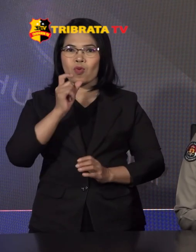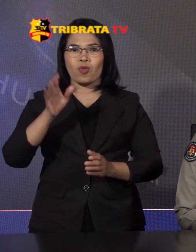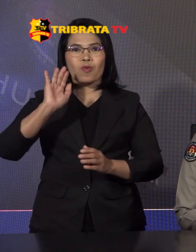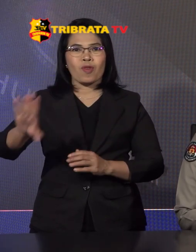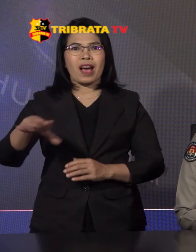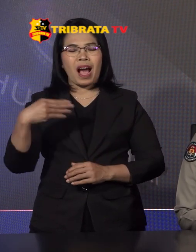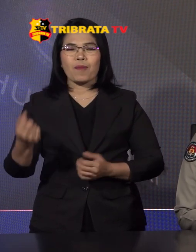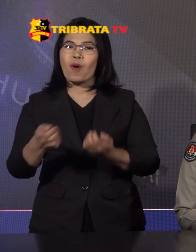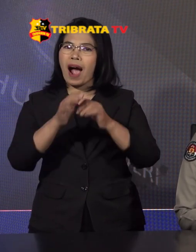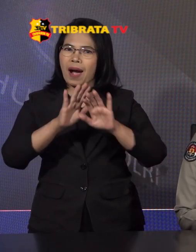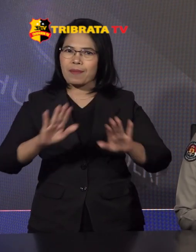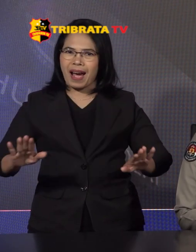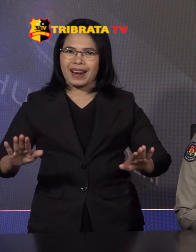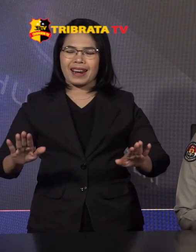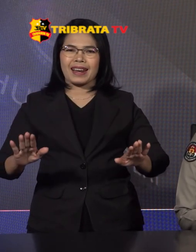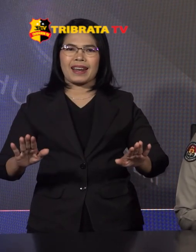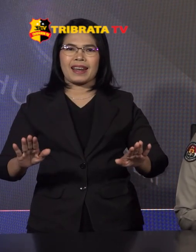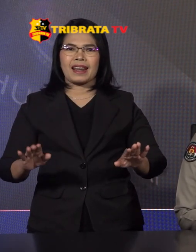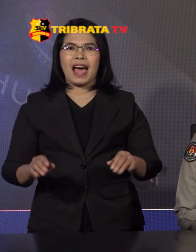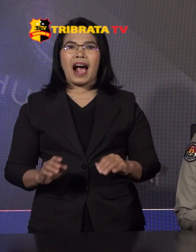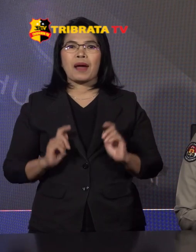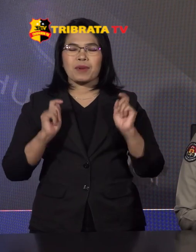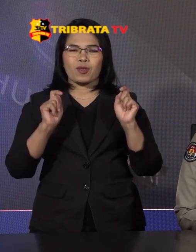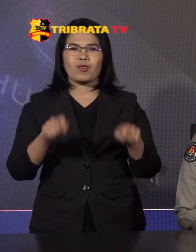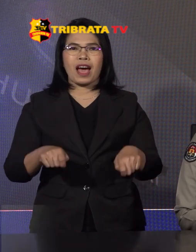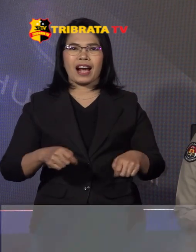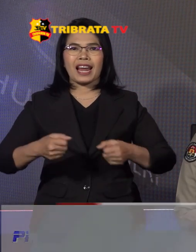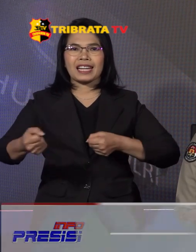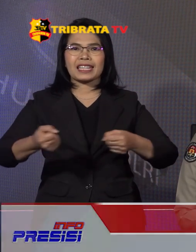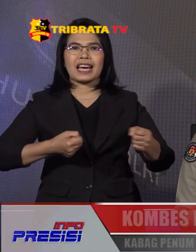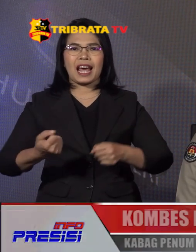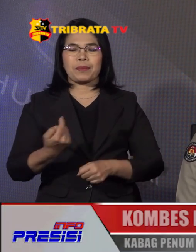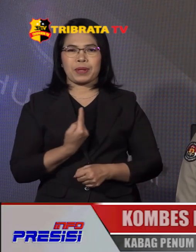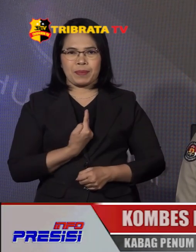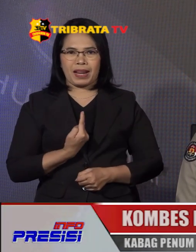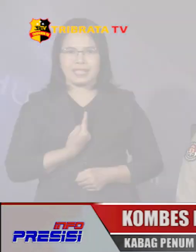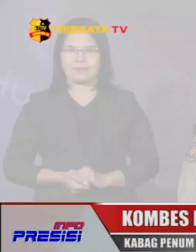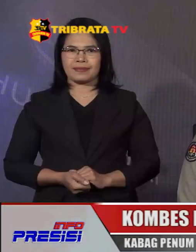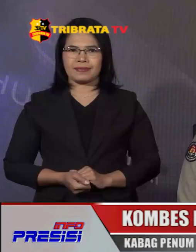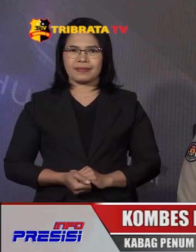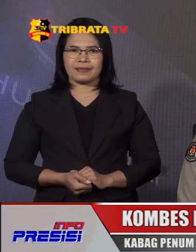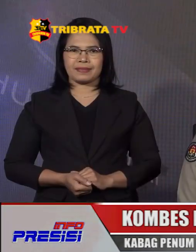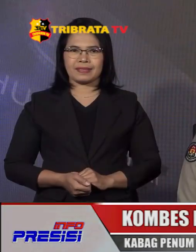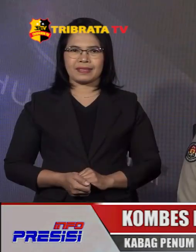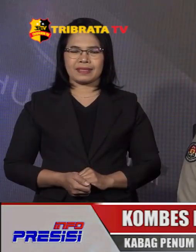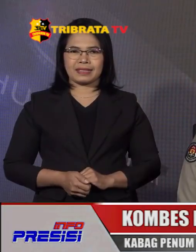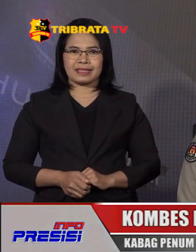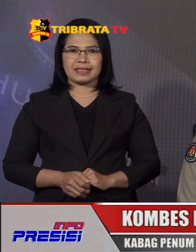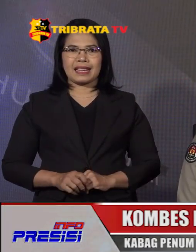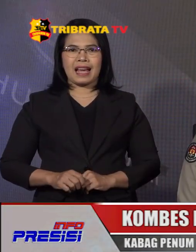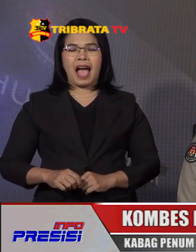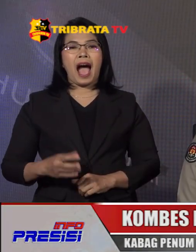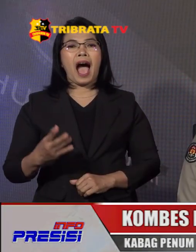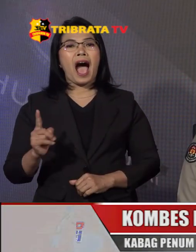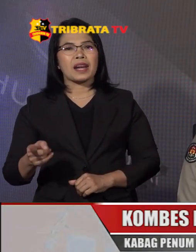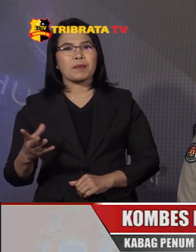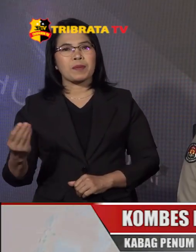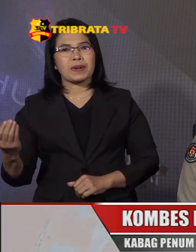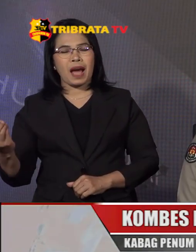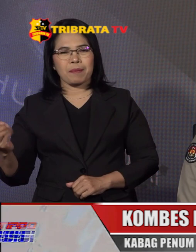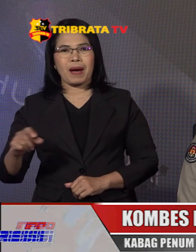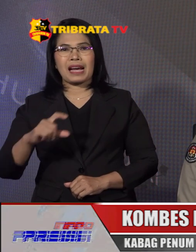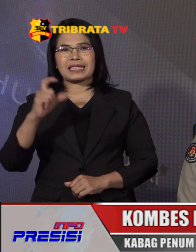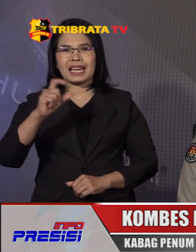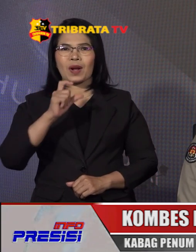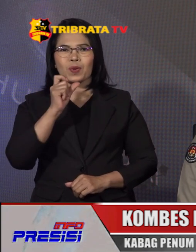aman bagi pemudik yang akan menggunakan kendaraan pribadi selanjutnya beberapa tips untuk